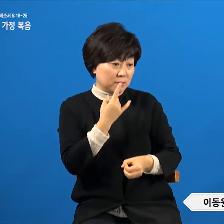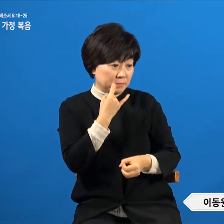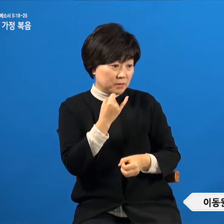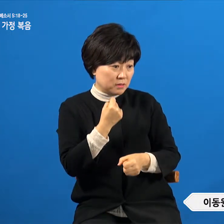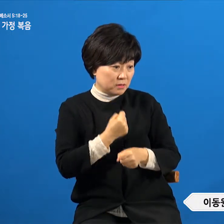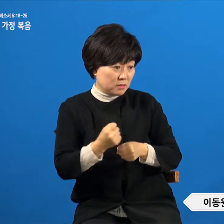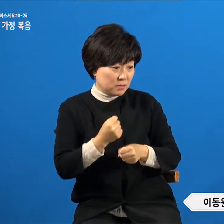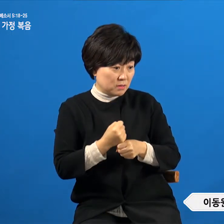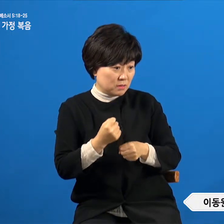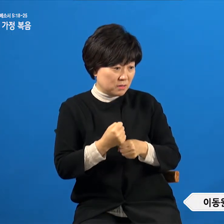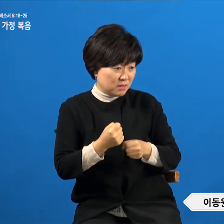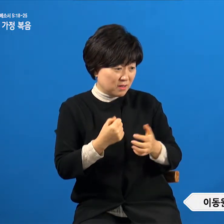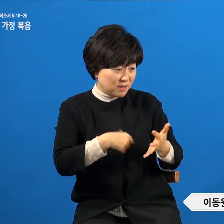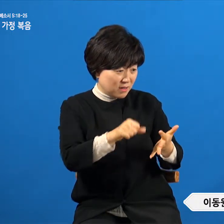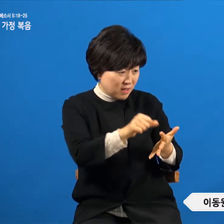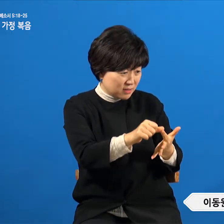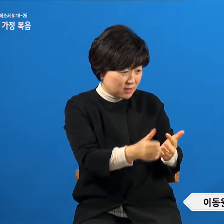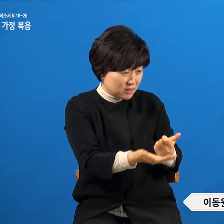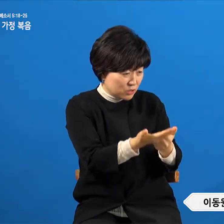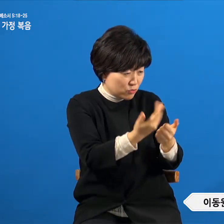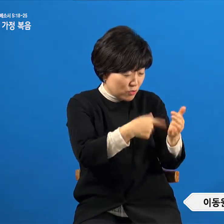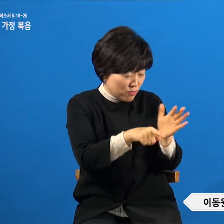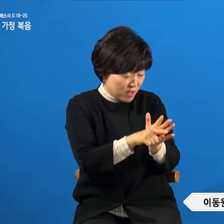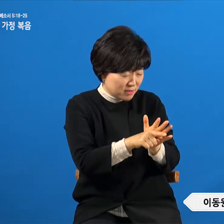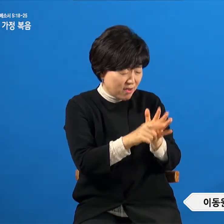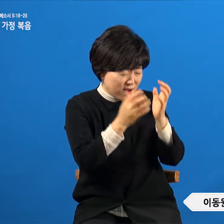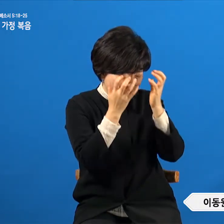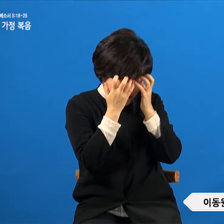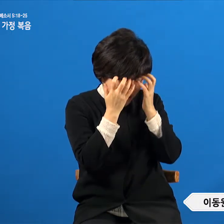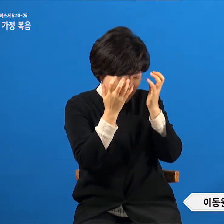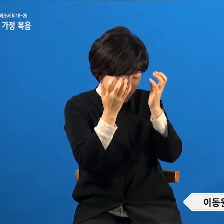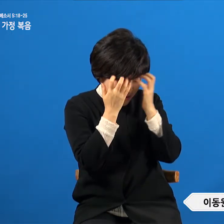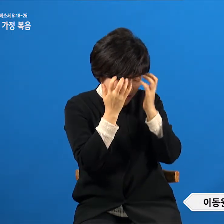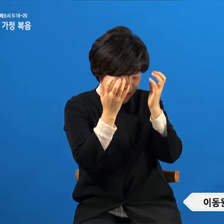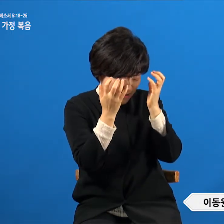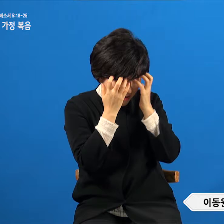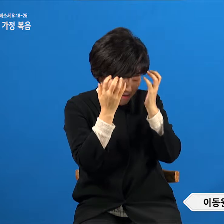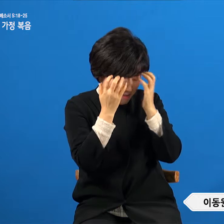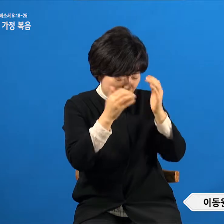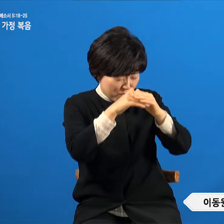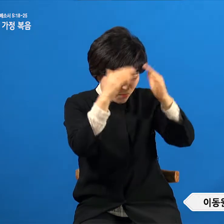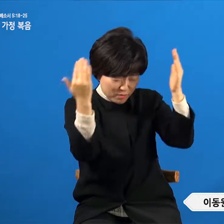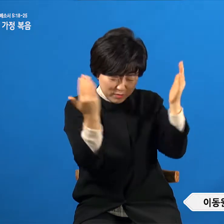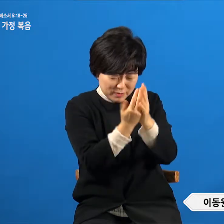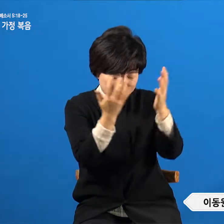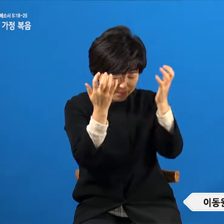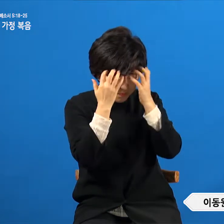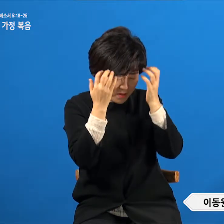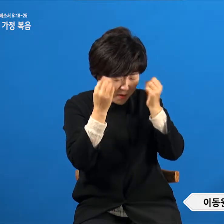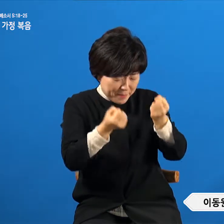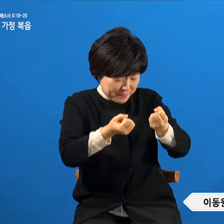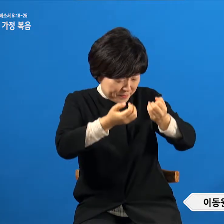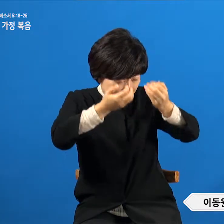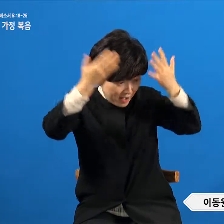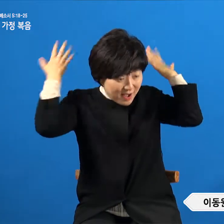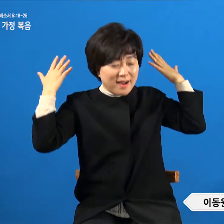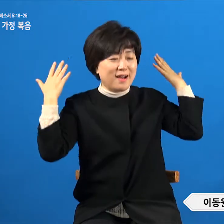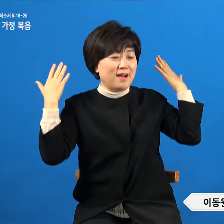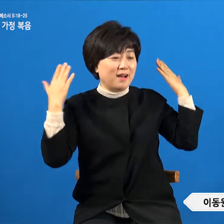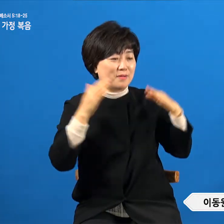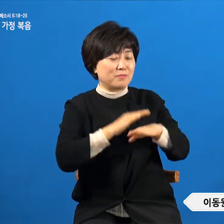여인은 이 아이를 키우기 위해서 고생했던 3년 이상 4년의 모든 고통과 피곤이 다